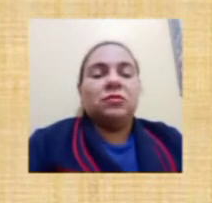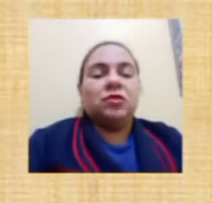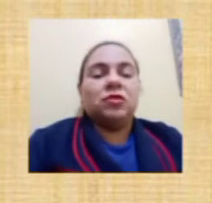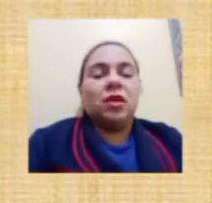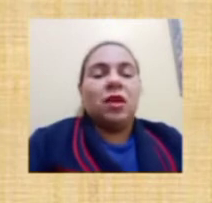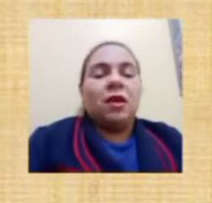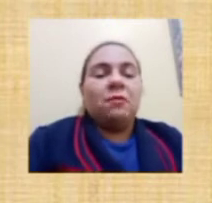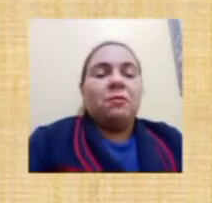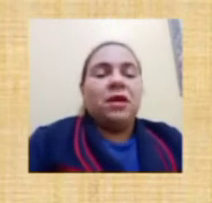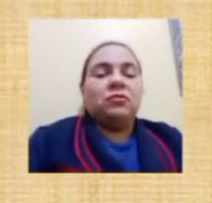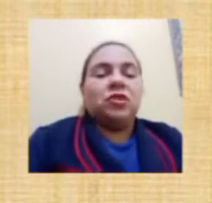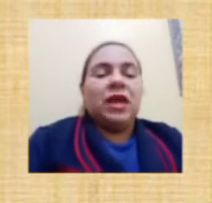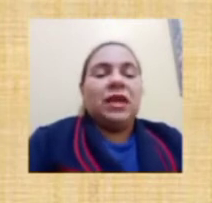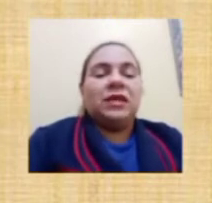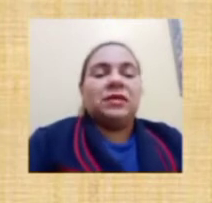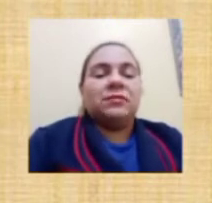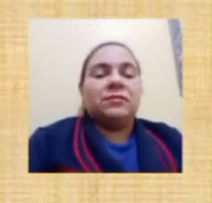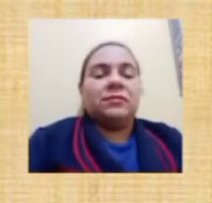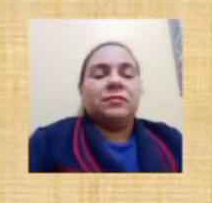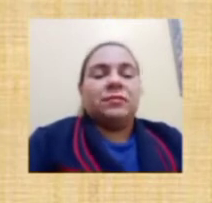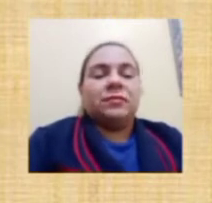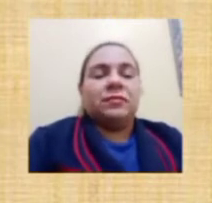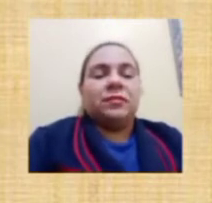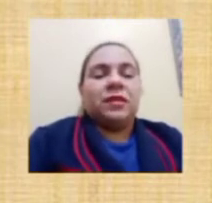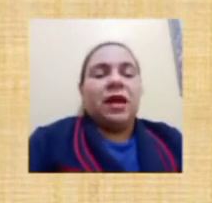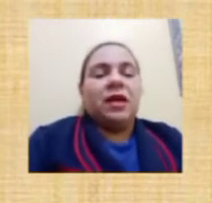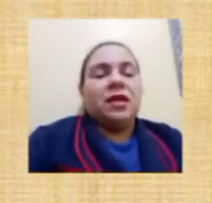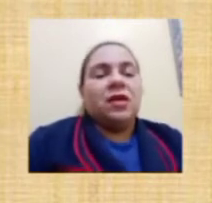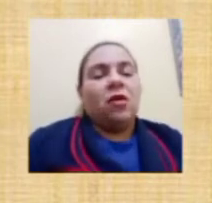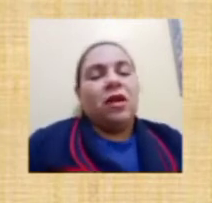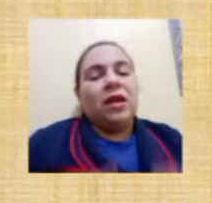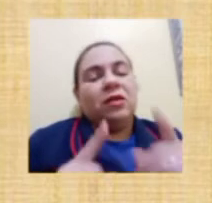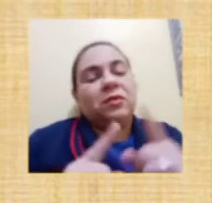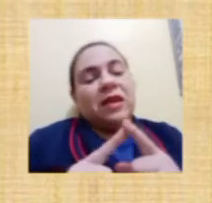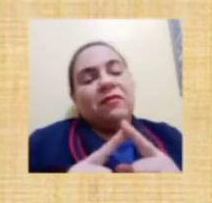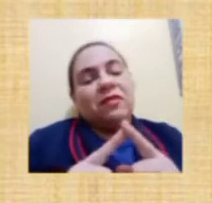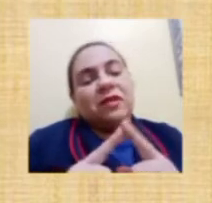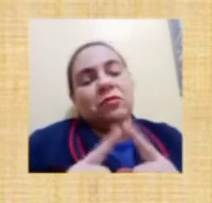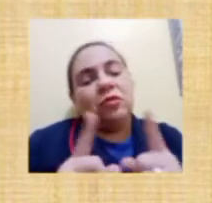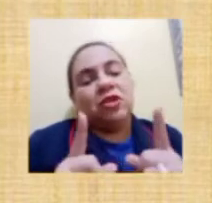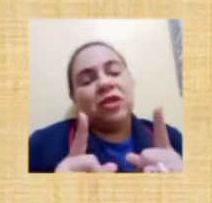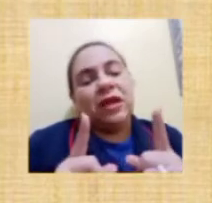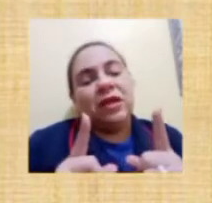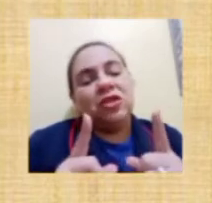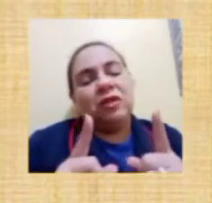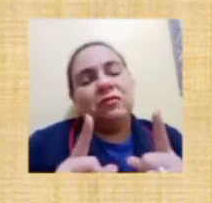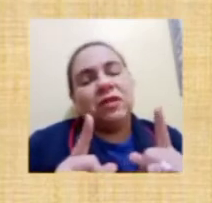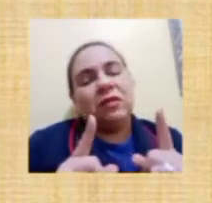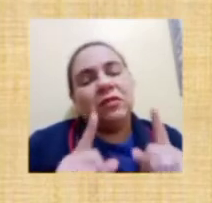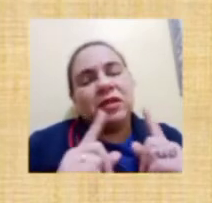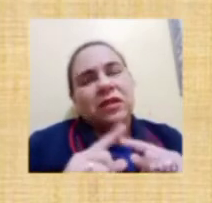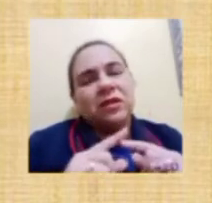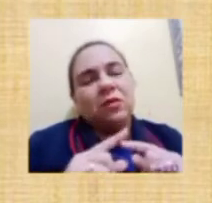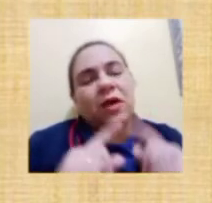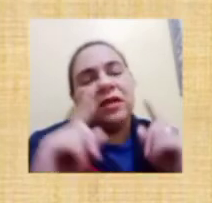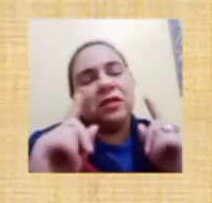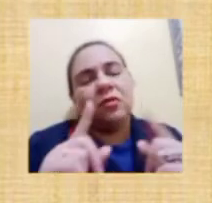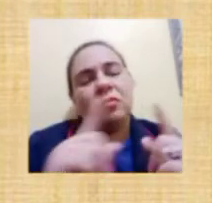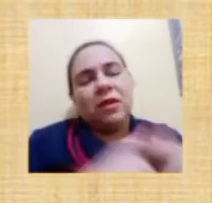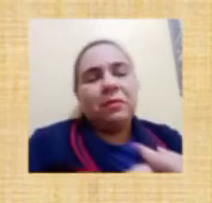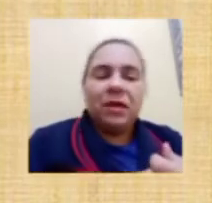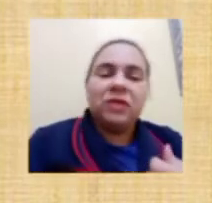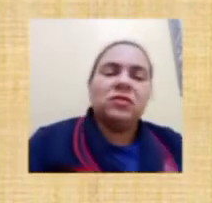de deixar passo a passo para vocês, tá? Para que todos possam compreender. Então, nós